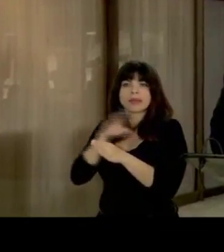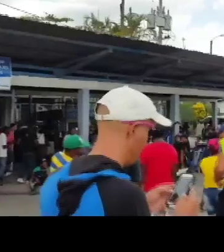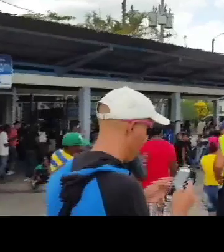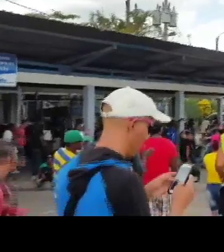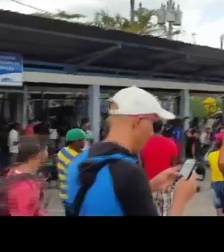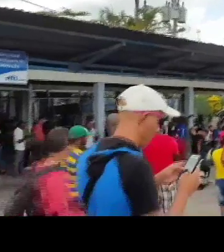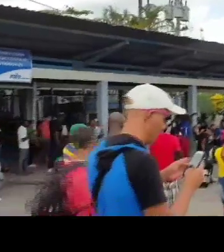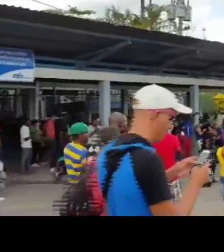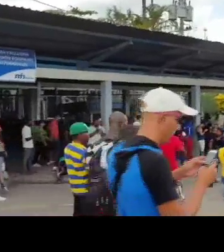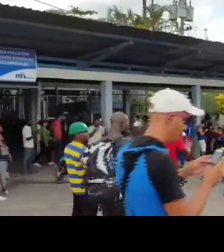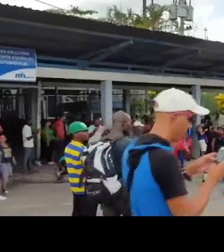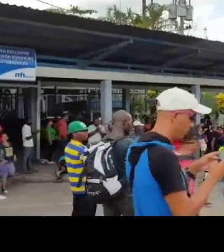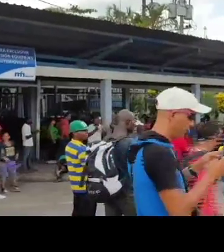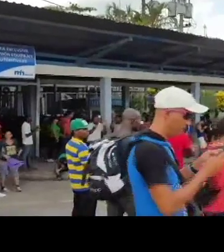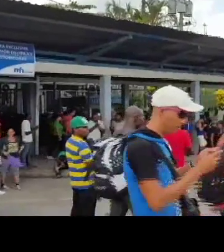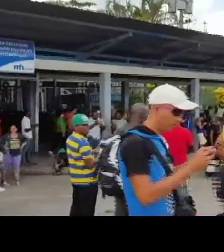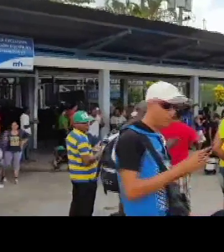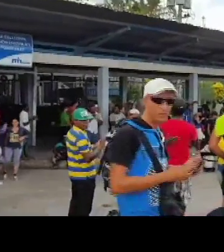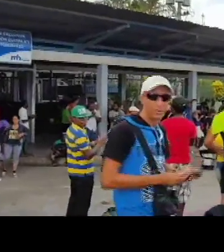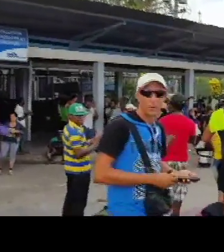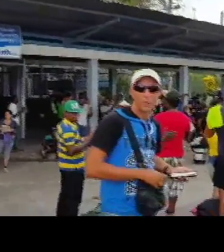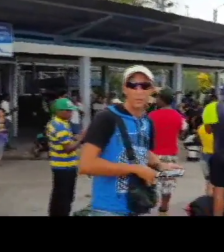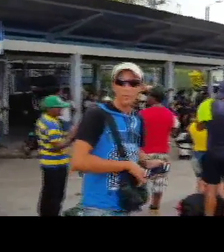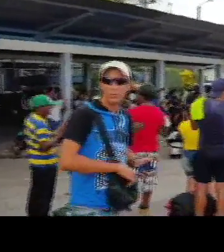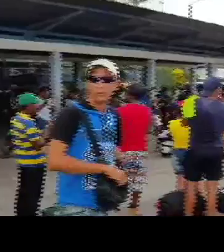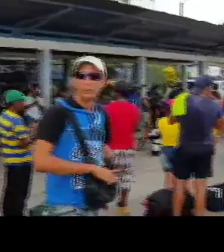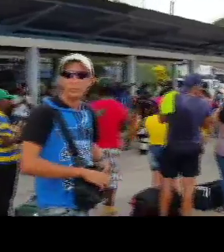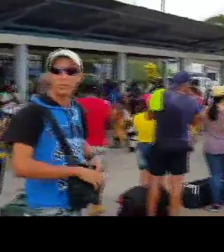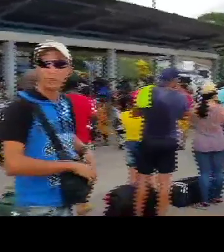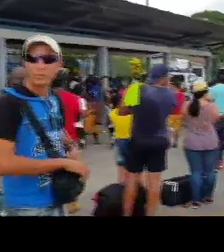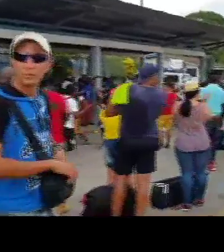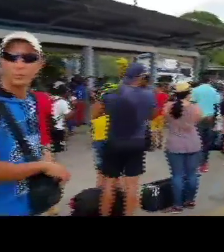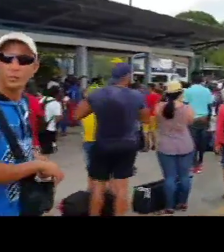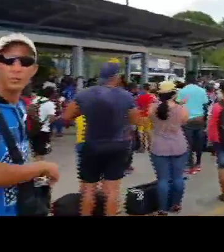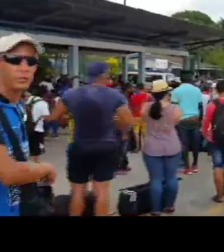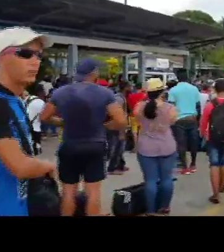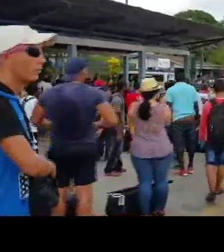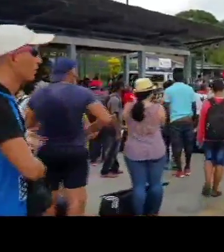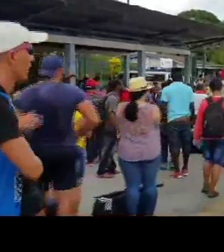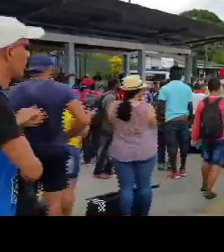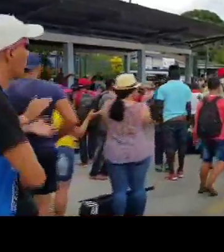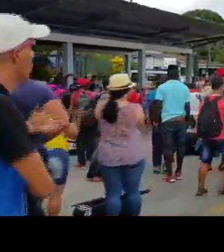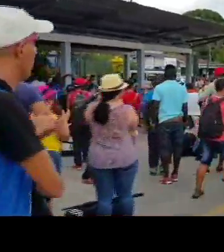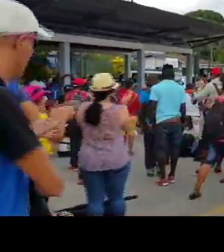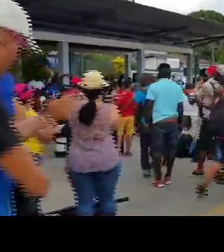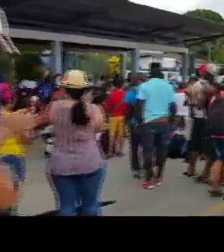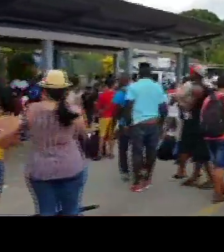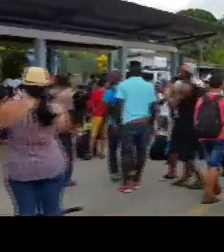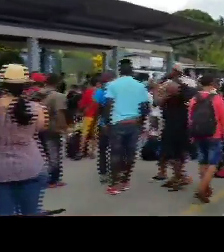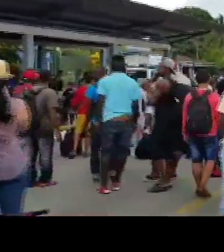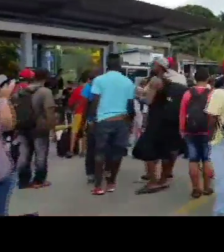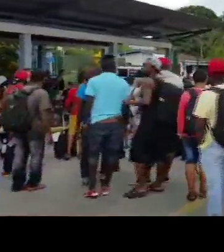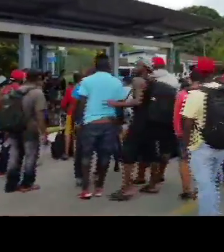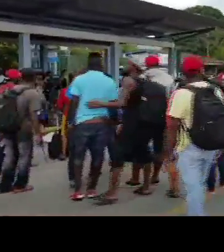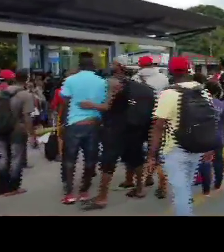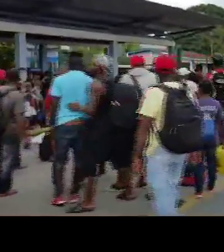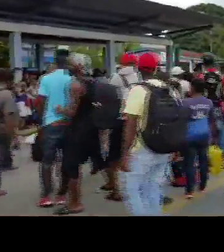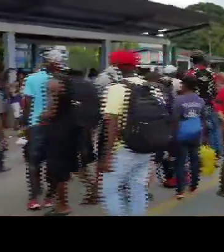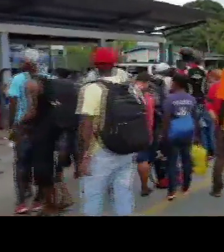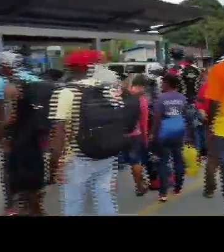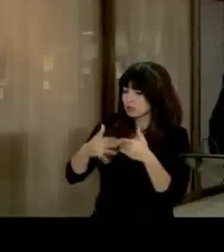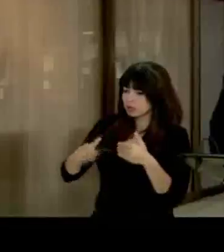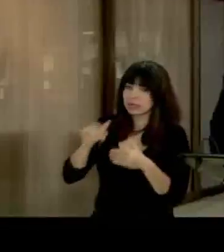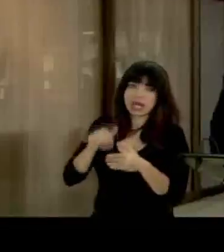panameñas. Ya hablamos con las autoridades panameñas, ya les explicamos cuál va a ser nuestra línea de trabajo y de aquí en adelante, pues repito, va a